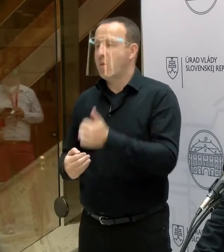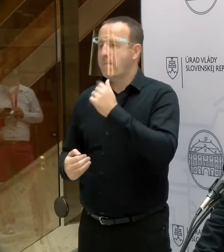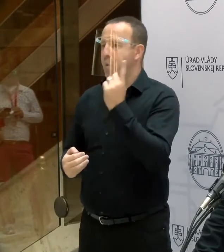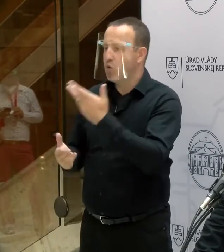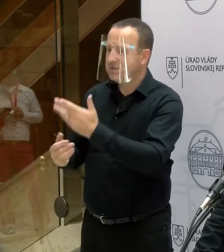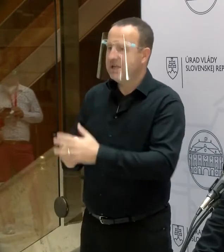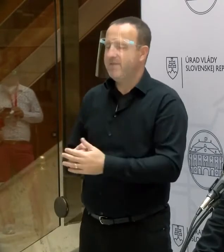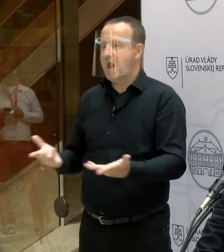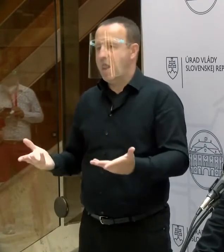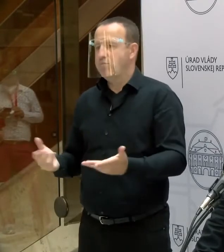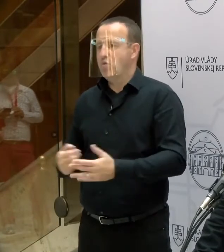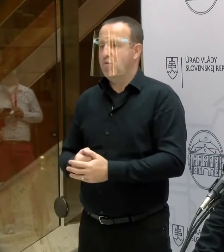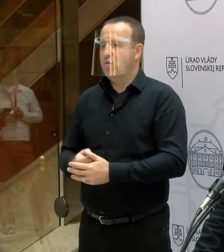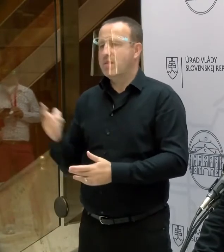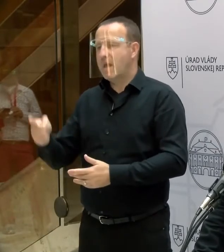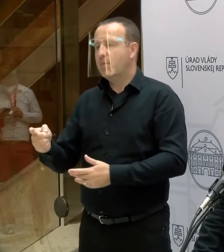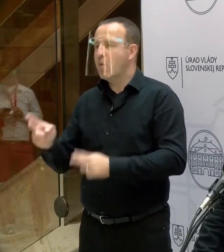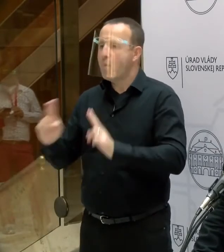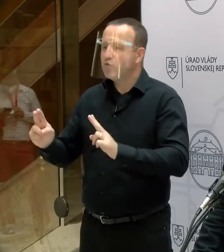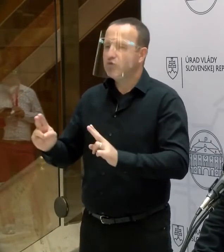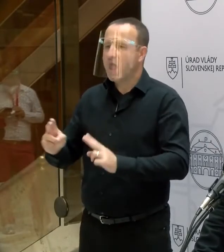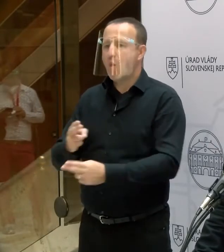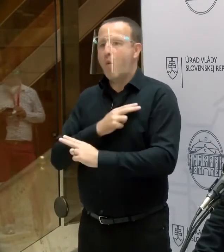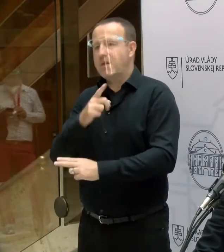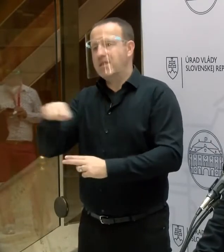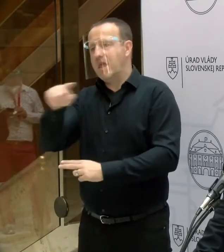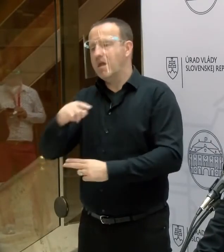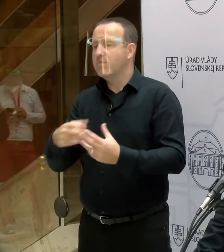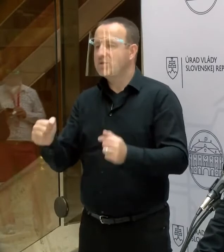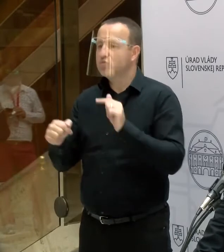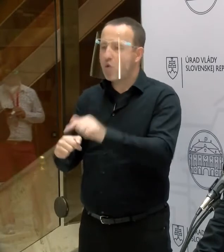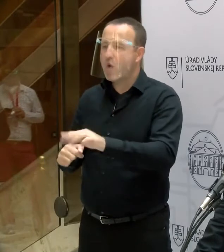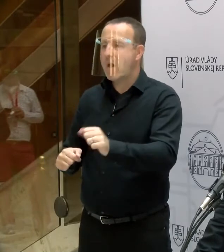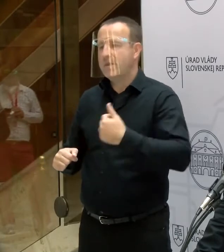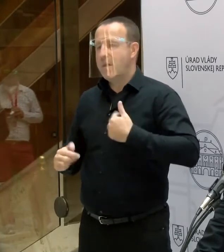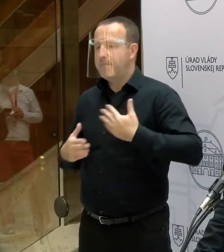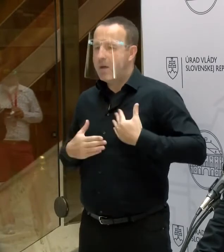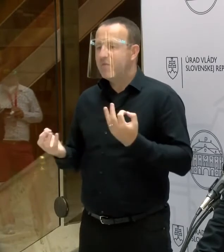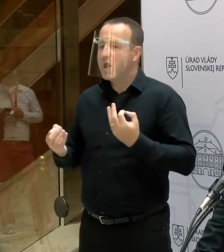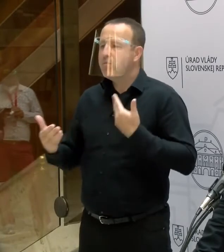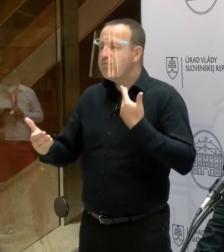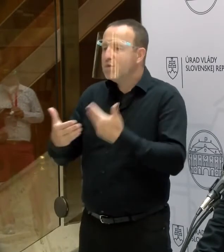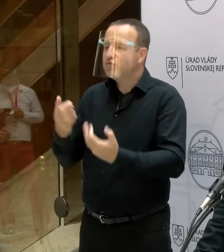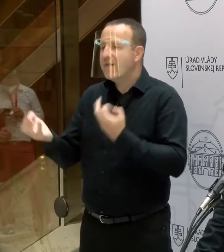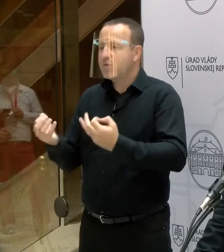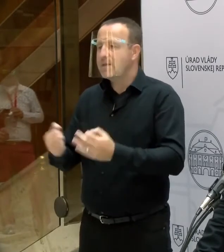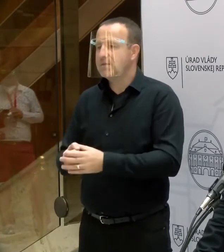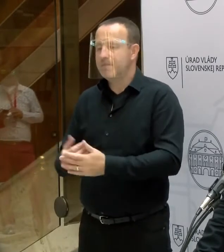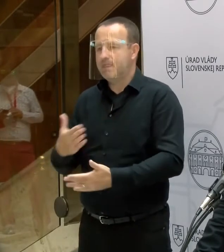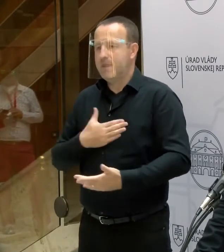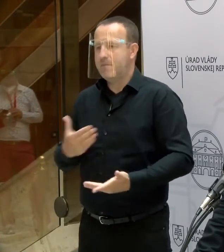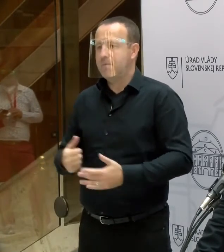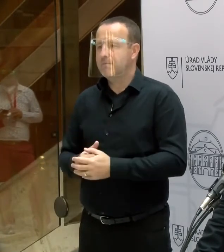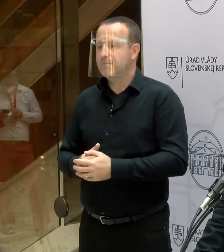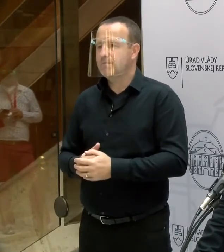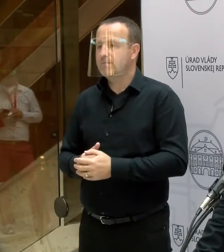podozriví, alebo sú to aj potenciálne obete, bez toho, aby som mal k tomu nejaké bližšie informácie, ja ich nemám. Polícia ale nevznáša